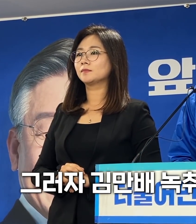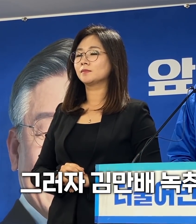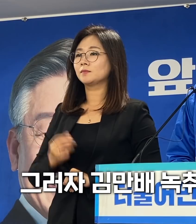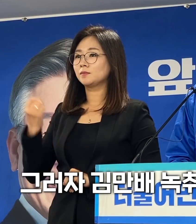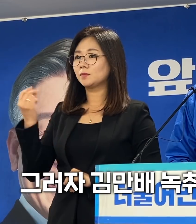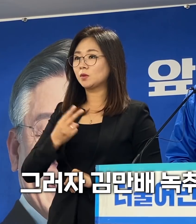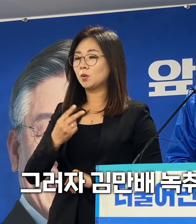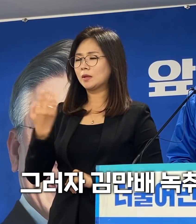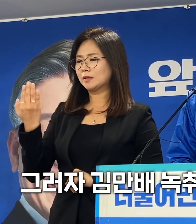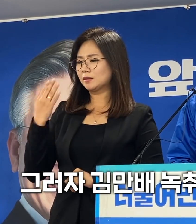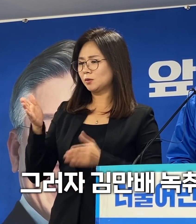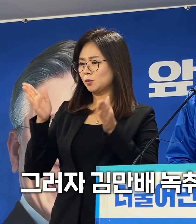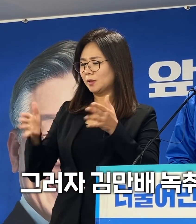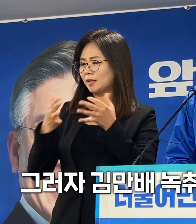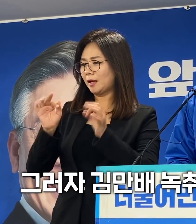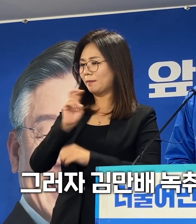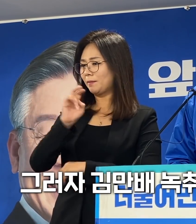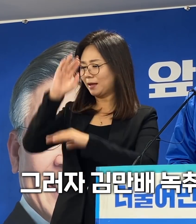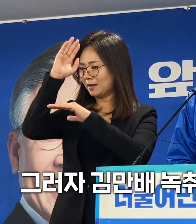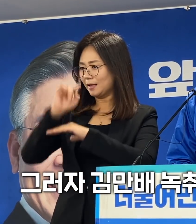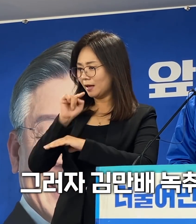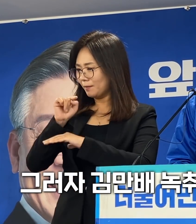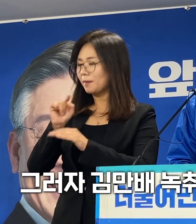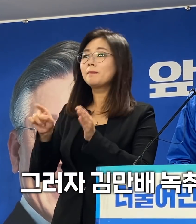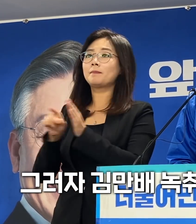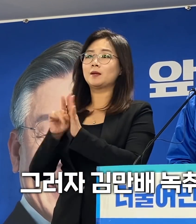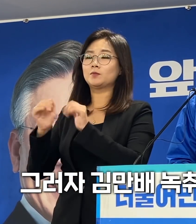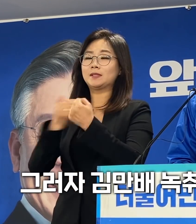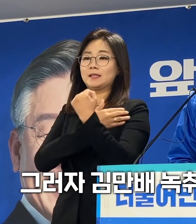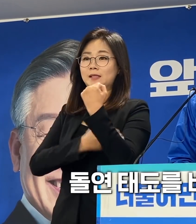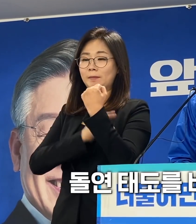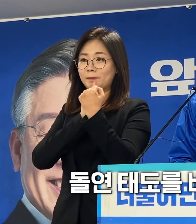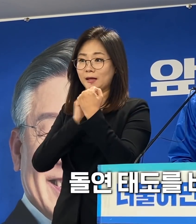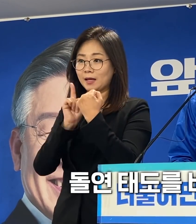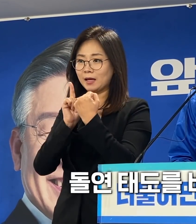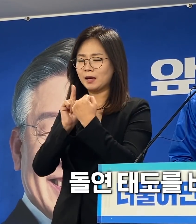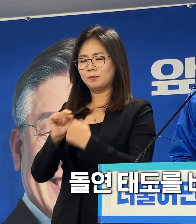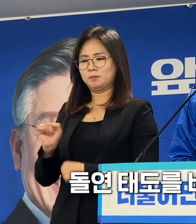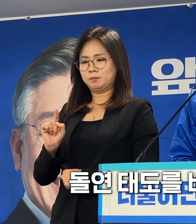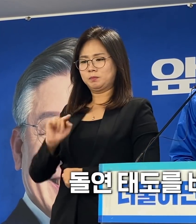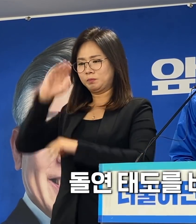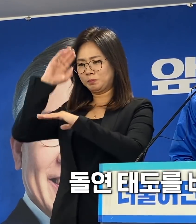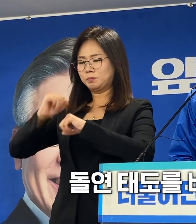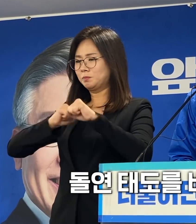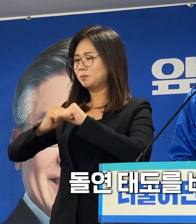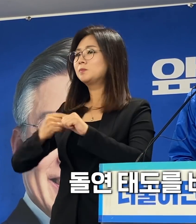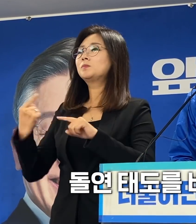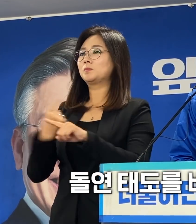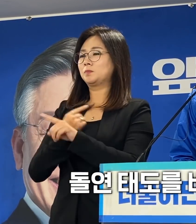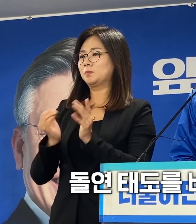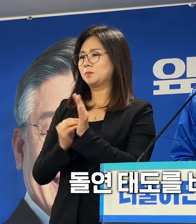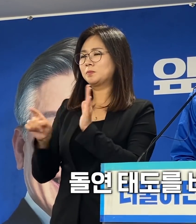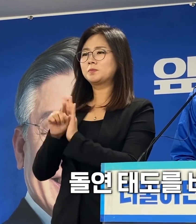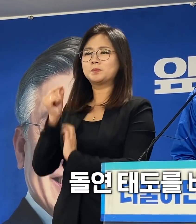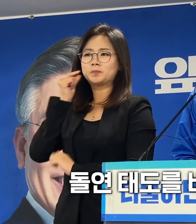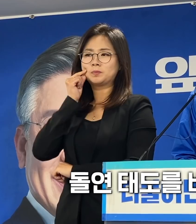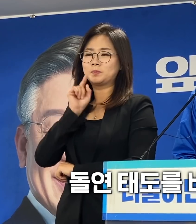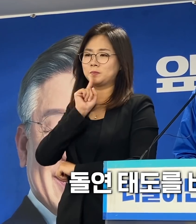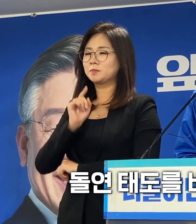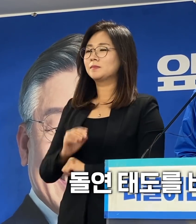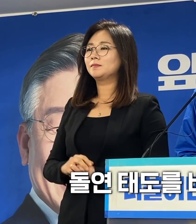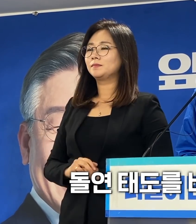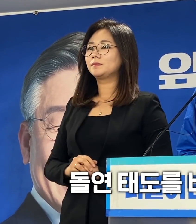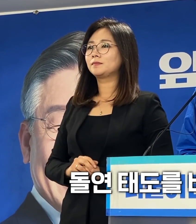그러자 그동안 김만배 녹취록을 신봉해온 국민의힘이 돌연 태도를 바꿔 못 믿겠다고 합니다.